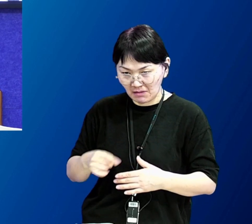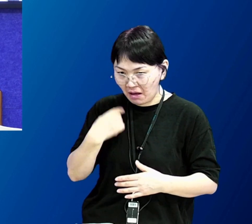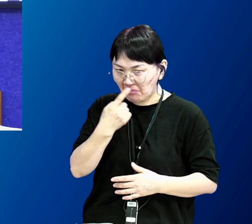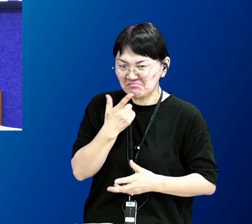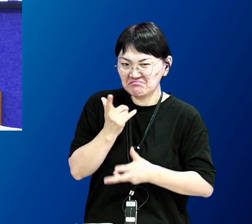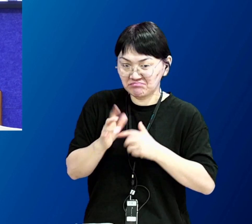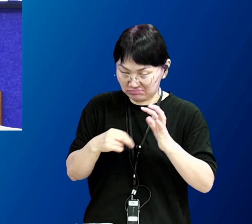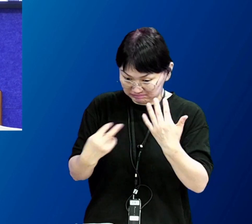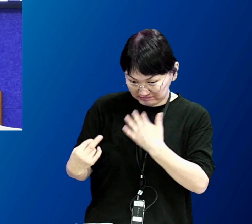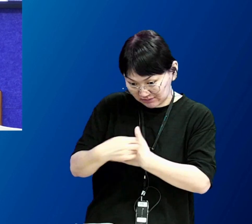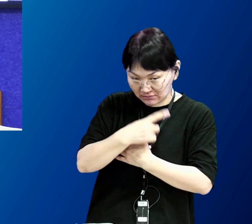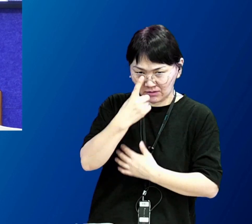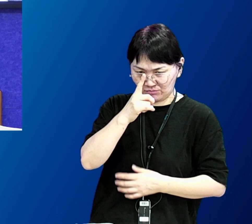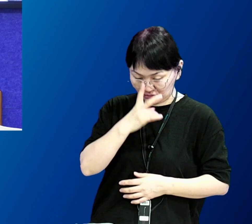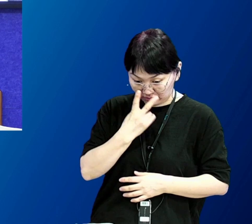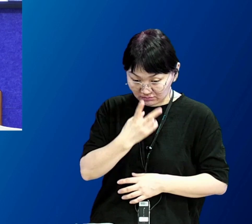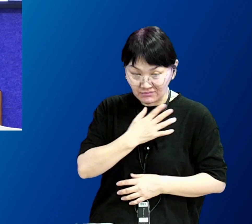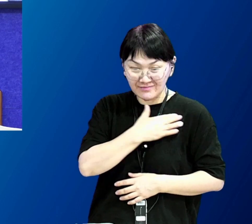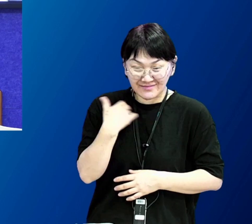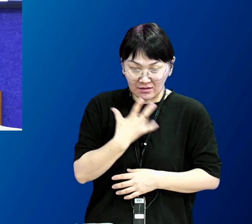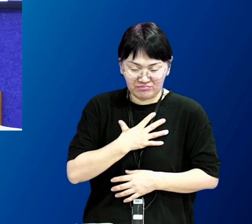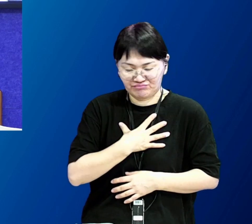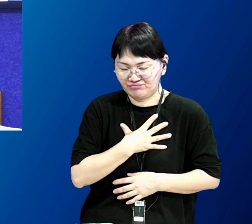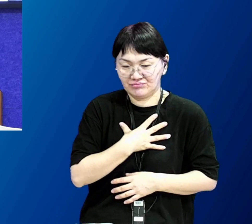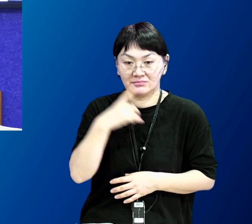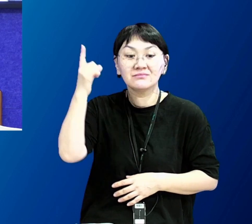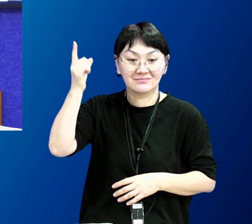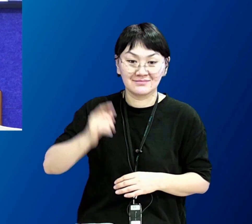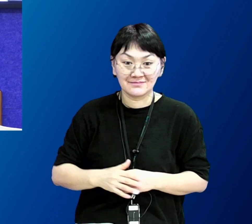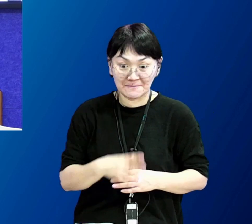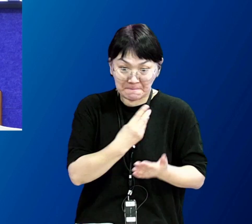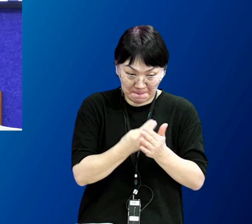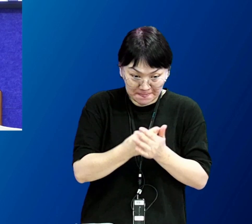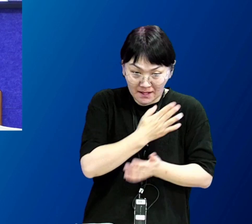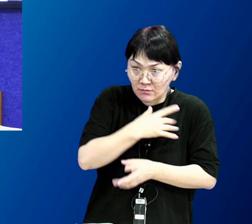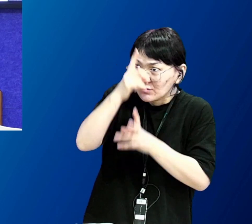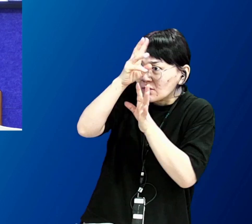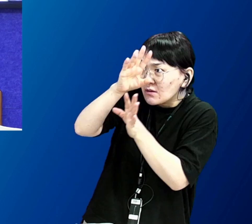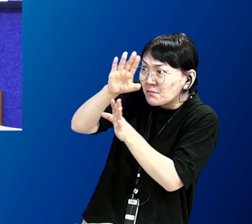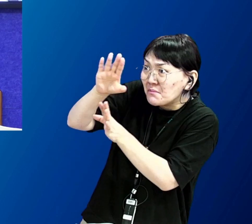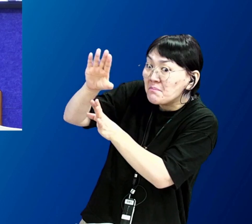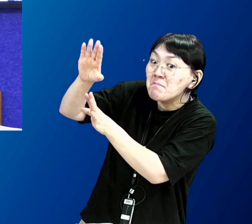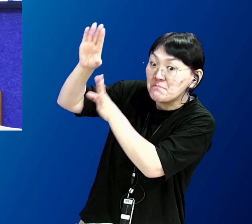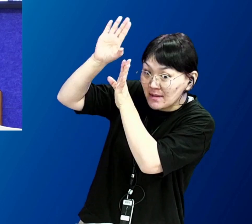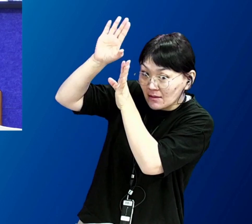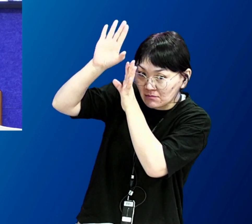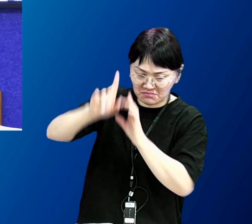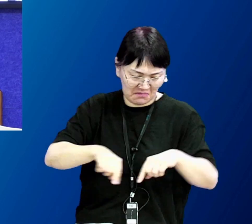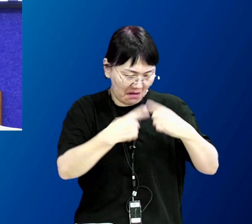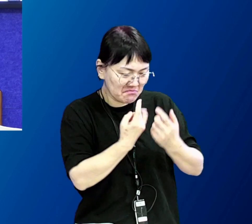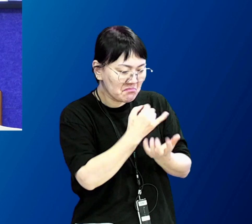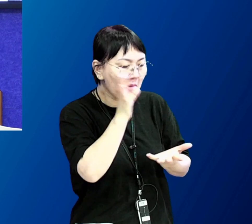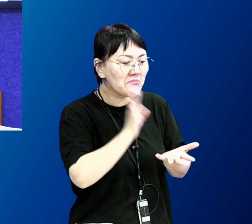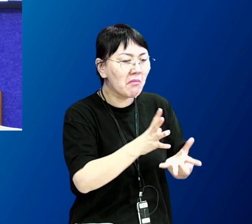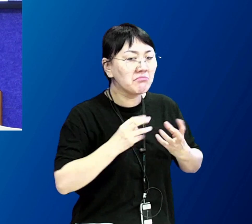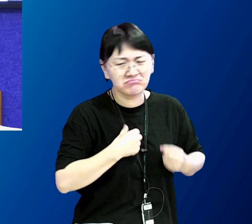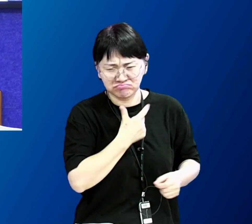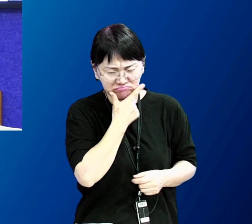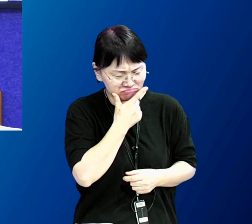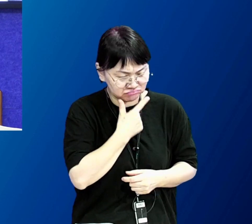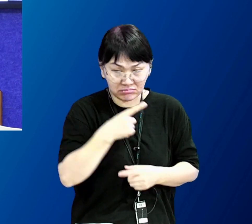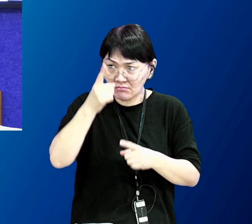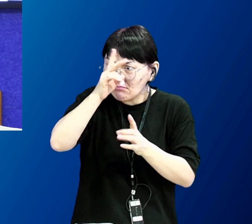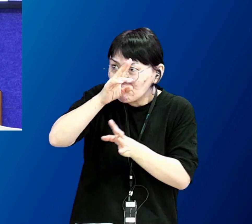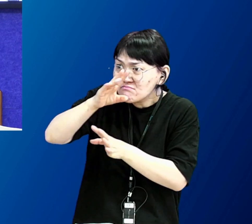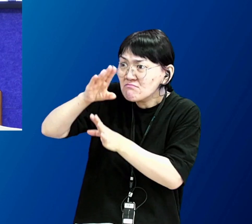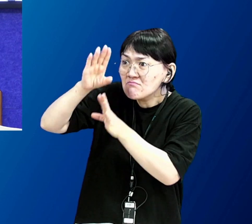жигшдэгэ. Эзнээс эмээхүйн ёрийн мөг үзэн ядах явдал. Бид хүн аав ээжээсээ